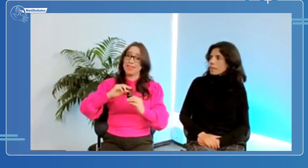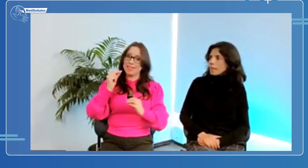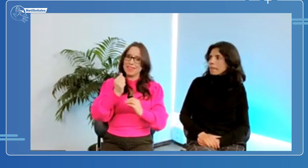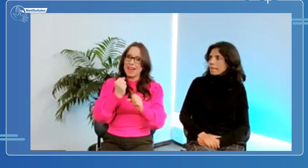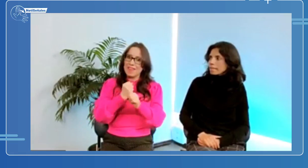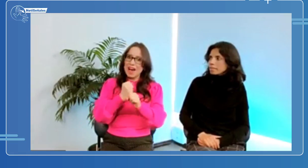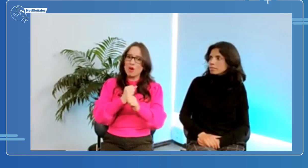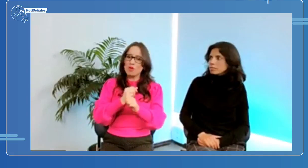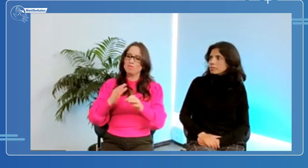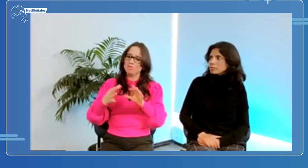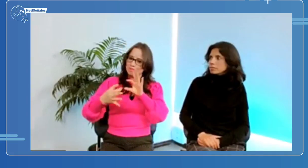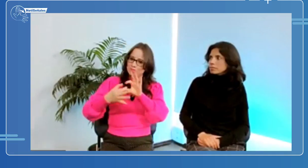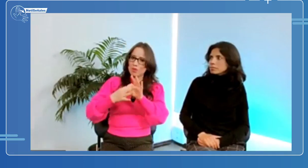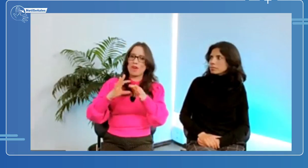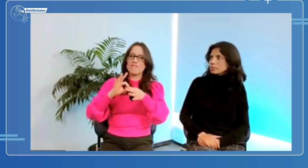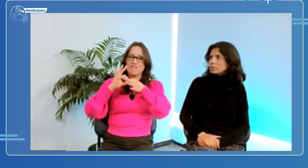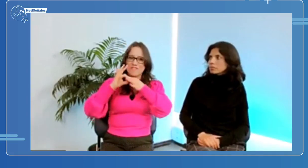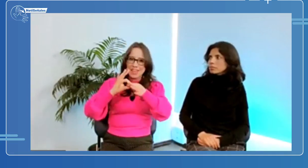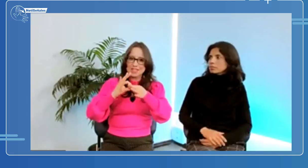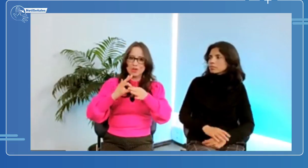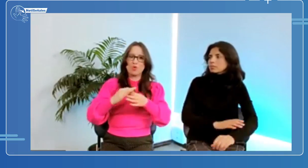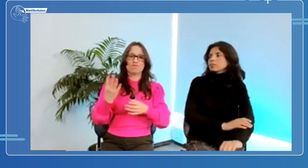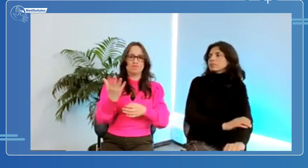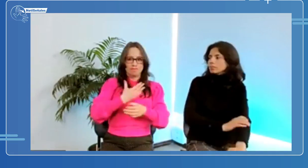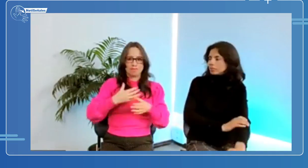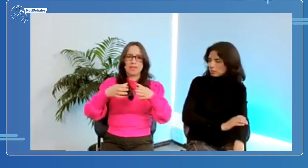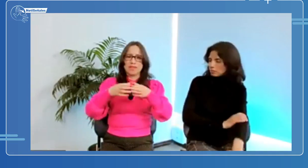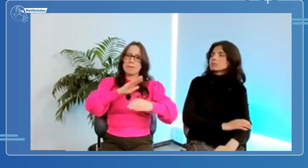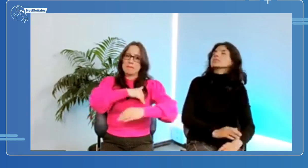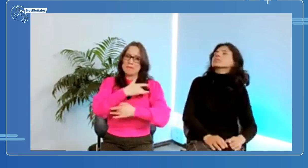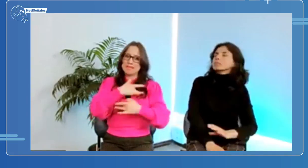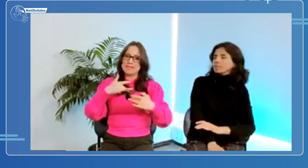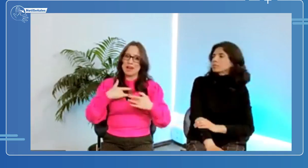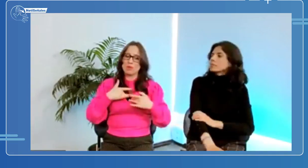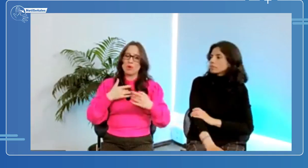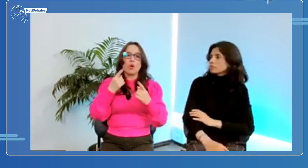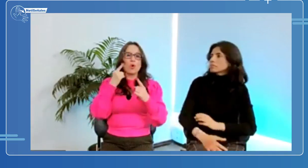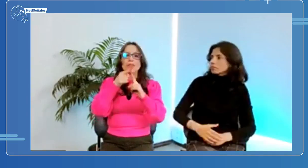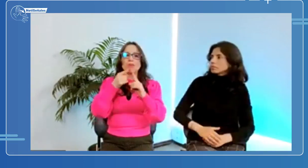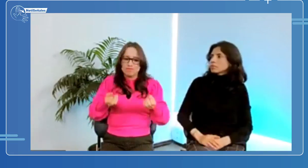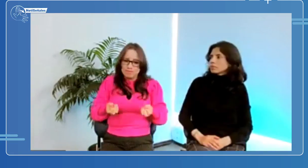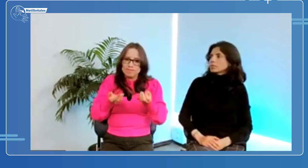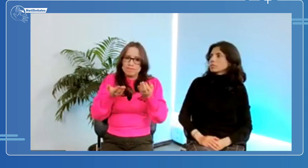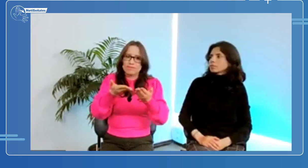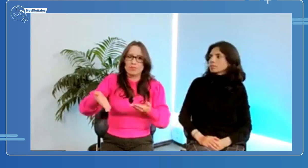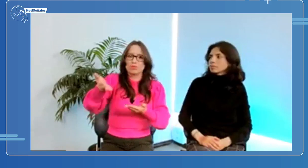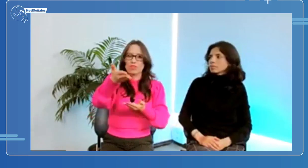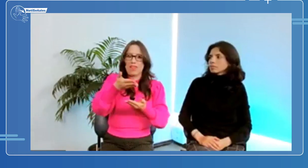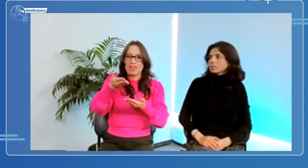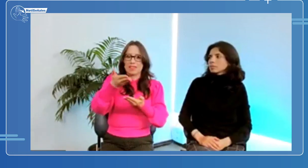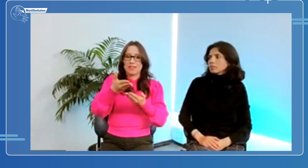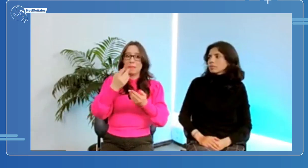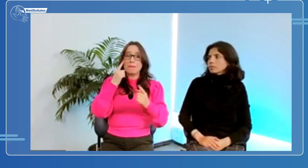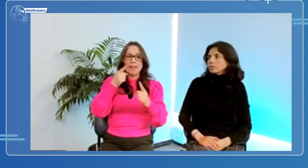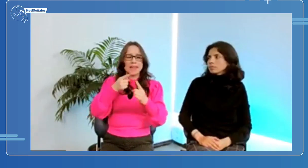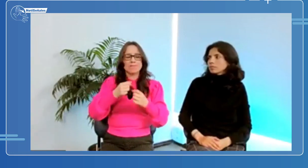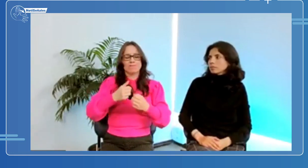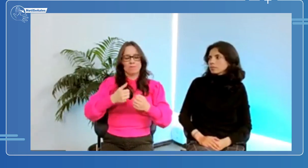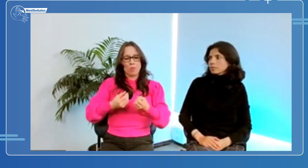este vocabulario, estos conceptos, ¿sí? Que fue un ejercicio de la mano con FENASCOL y el Ministerio de Salud y es